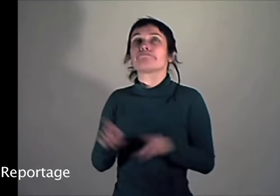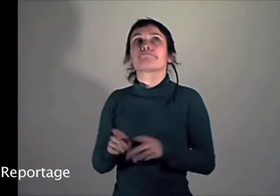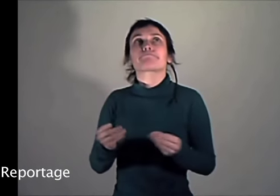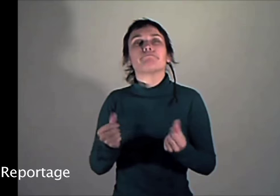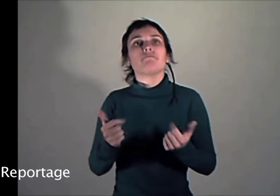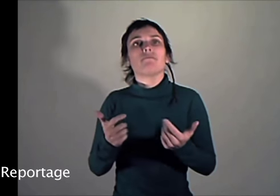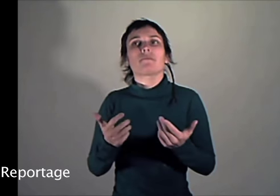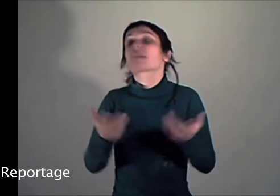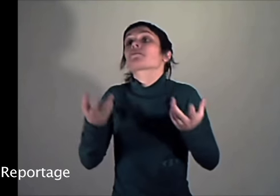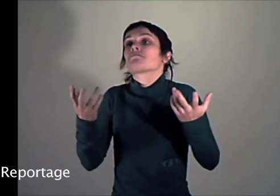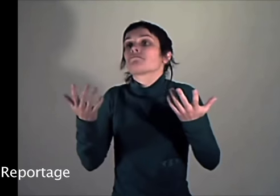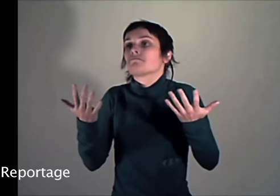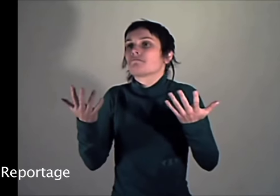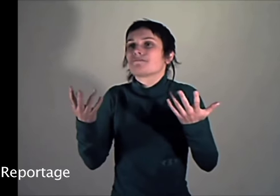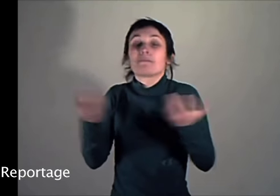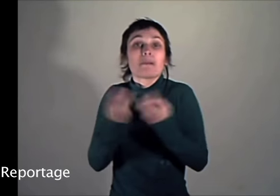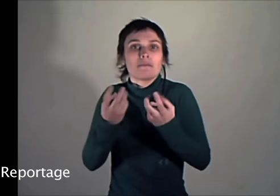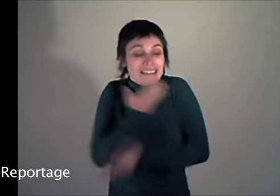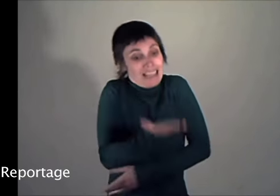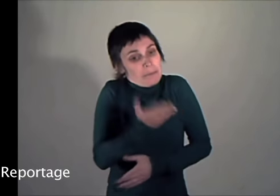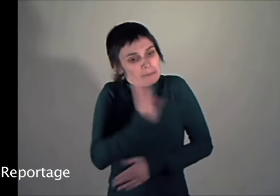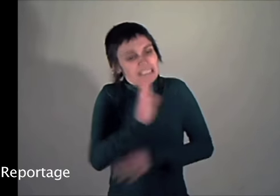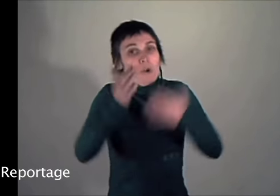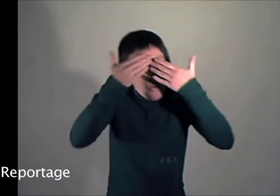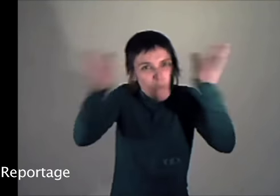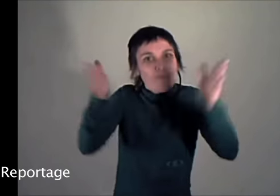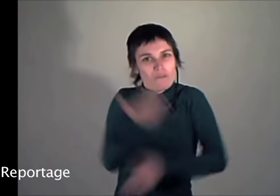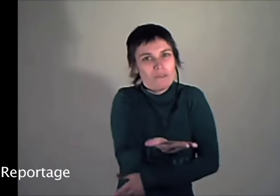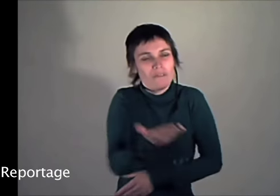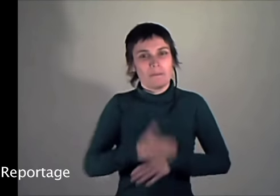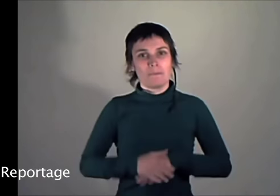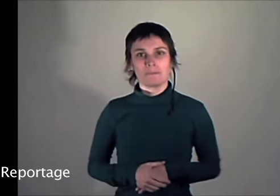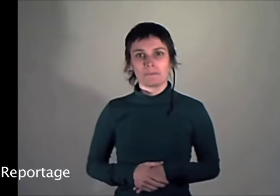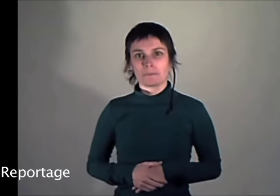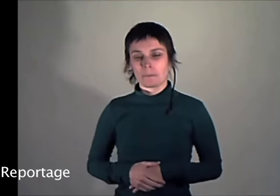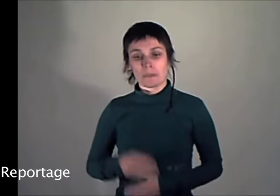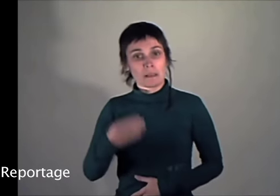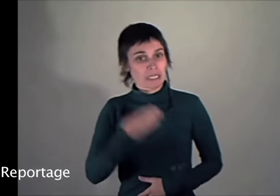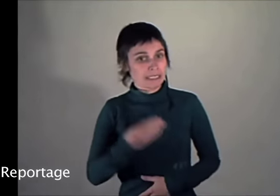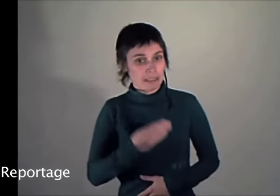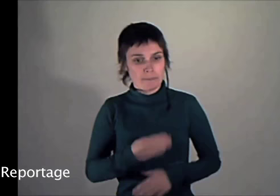c'est d'un coup une ouverture, une richesse. Tu peux participer à des tas de choses. Avant, tu es toujours coincé, toujours limité.